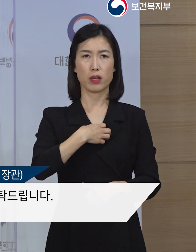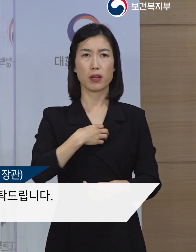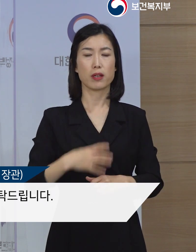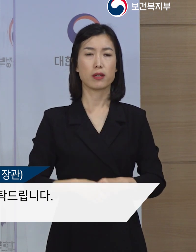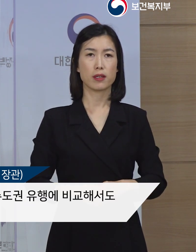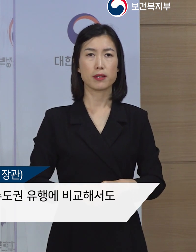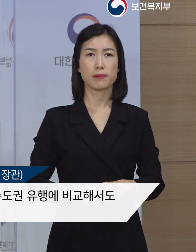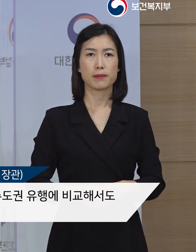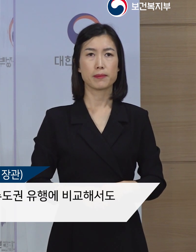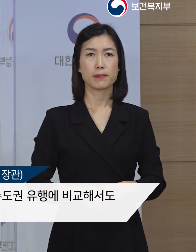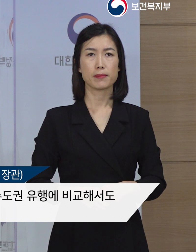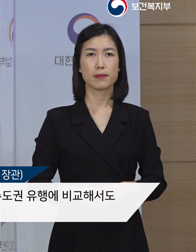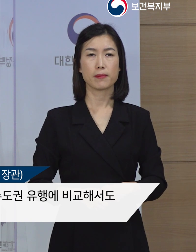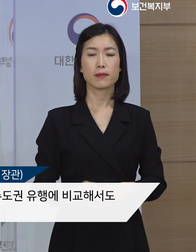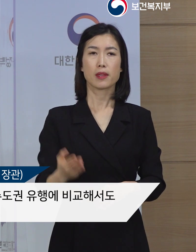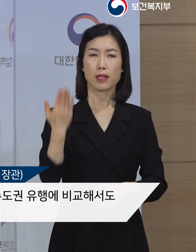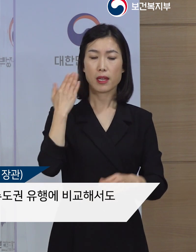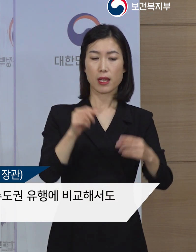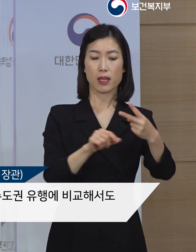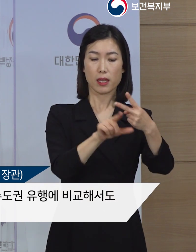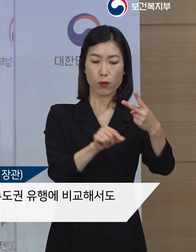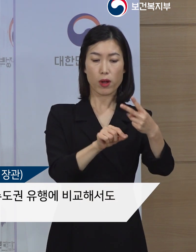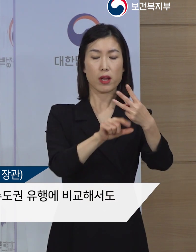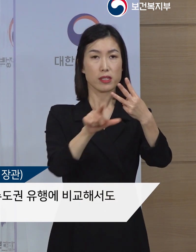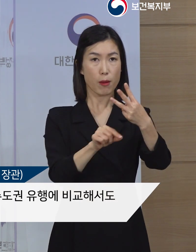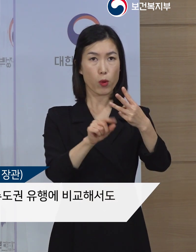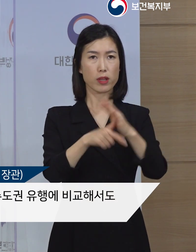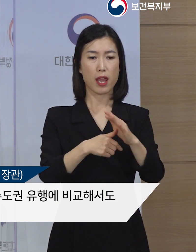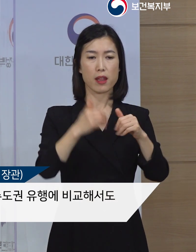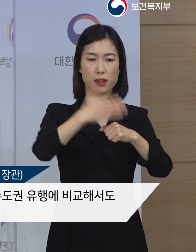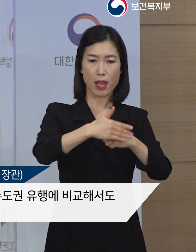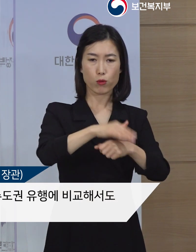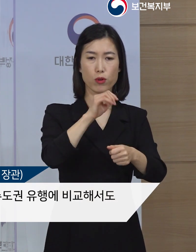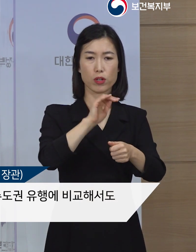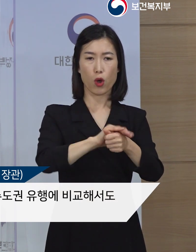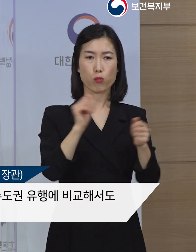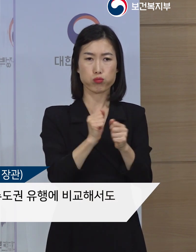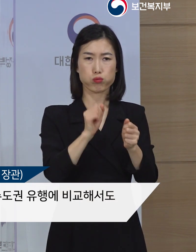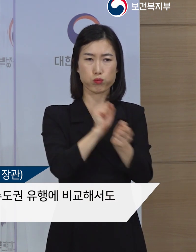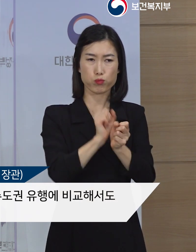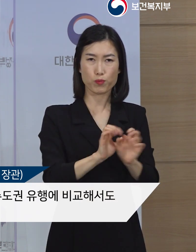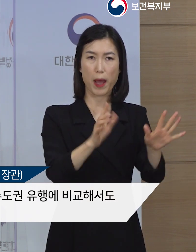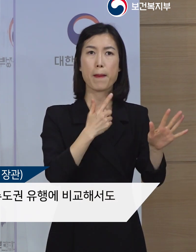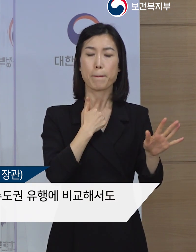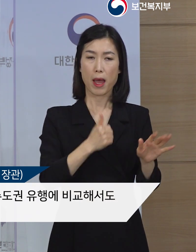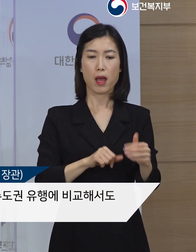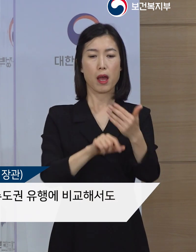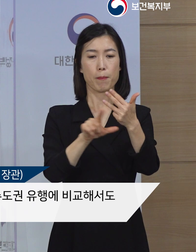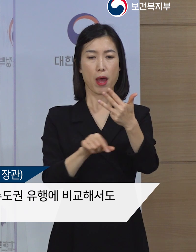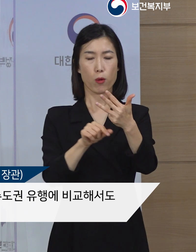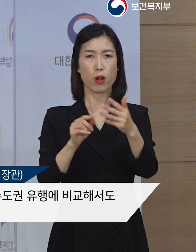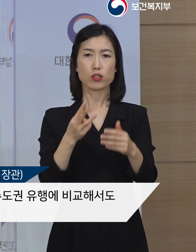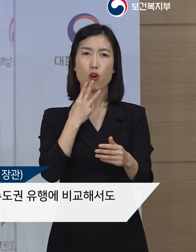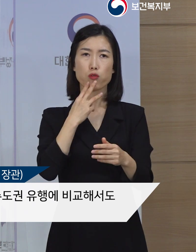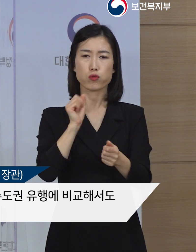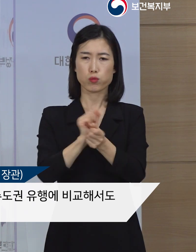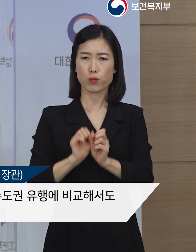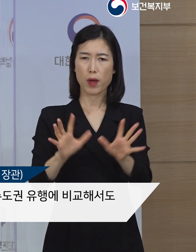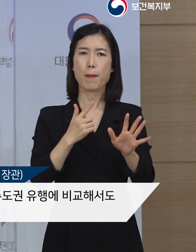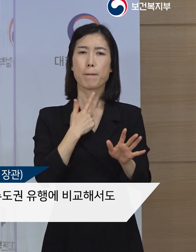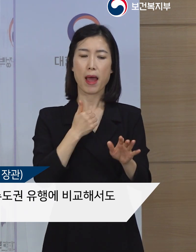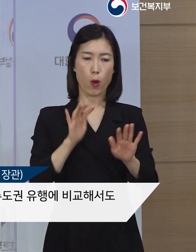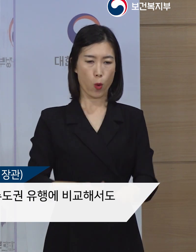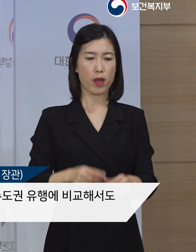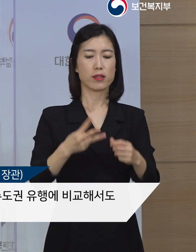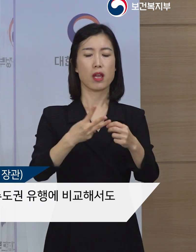심각합니다. 지난 2, 3월의 대구 경북 유행이나 8월의 수도권 유행에 비교해서도 이번 세